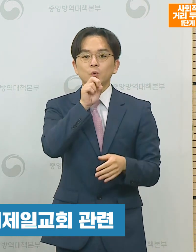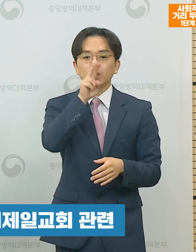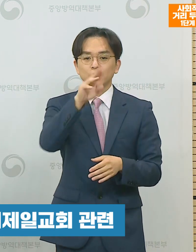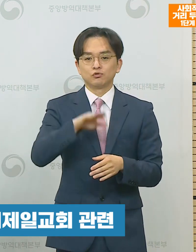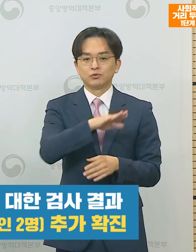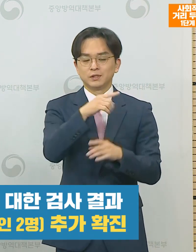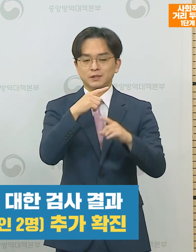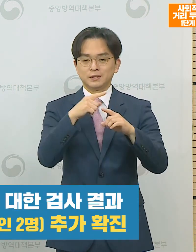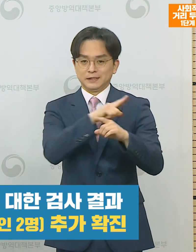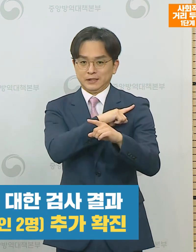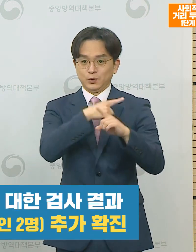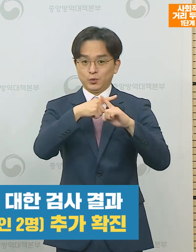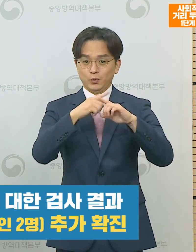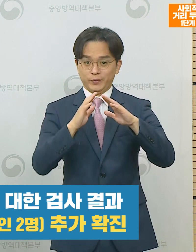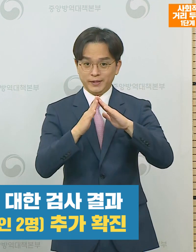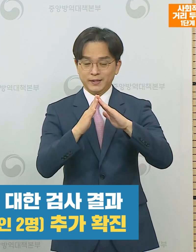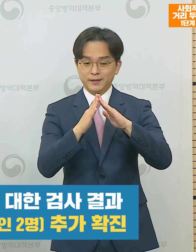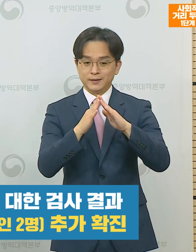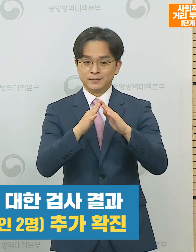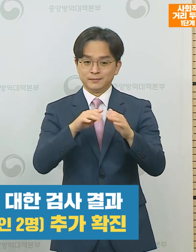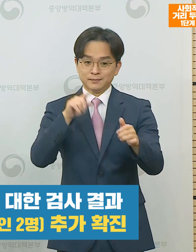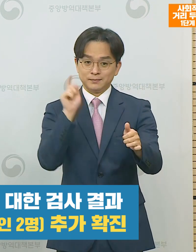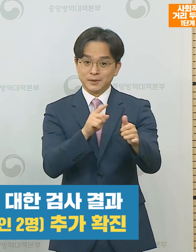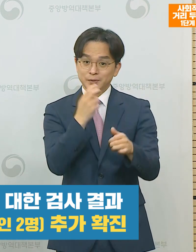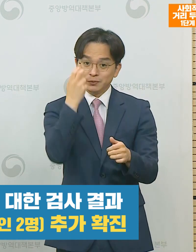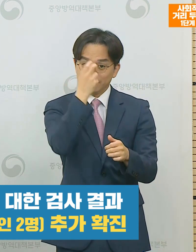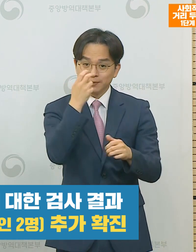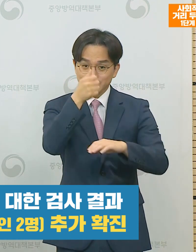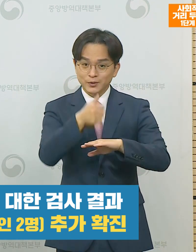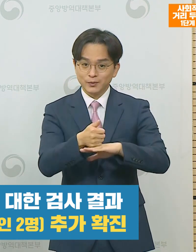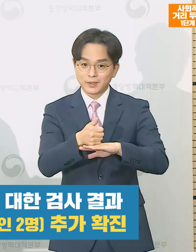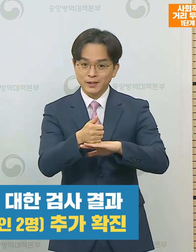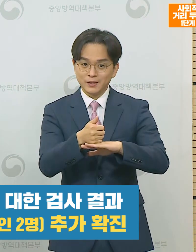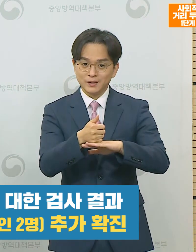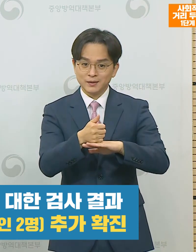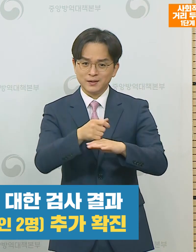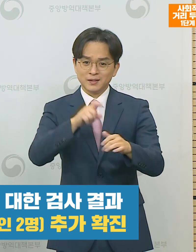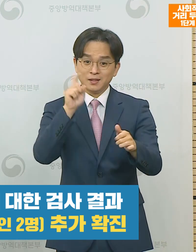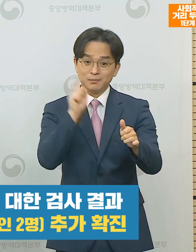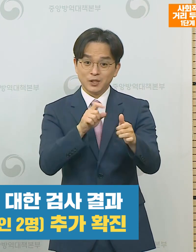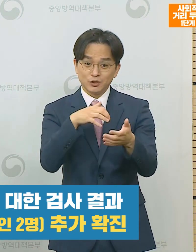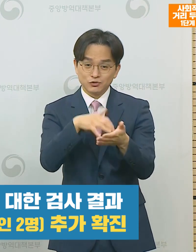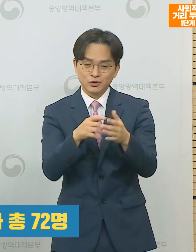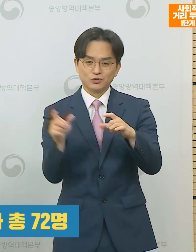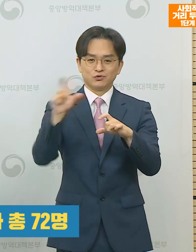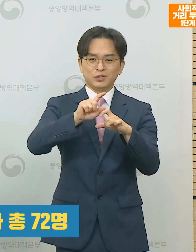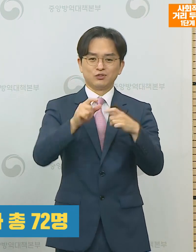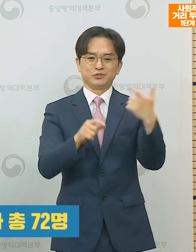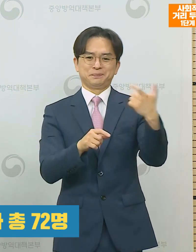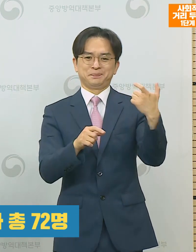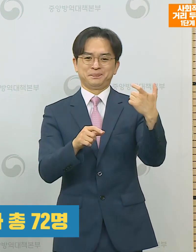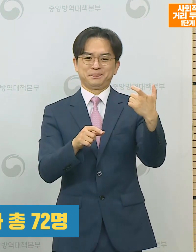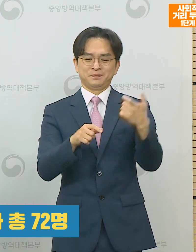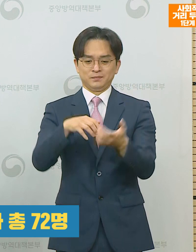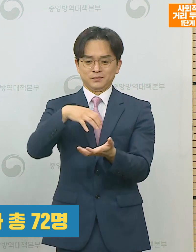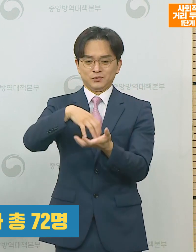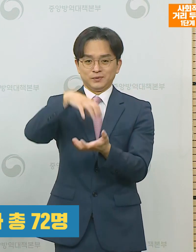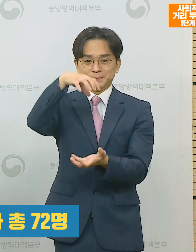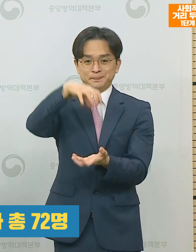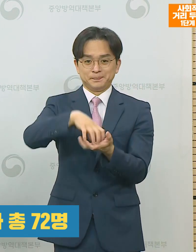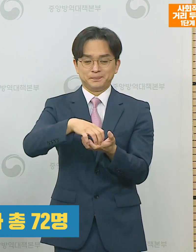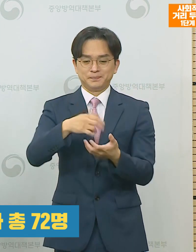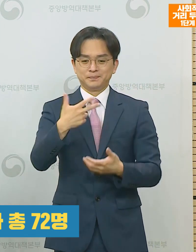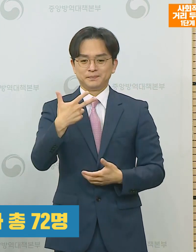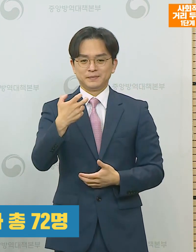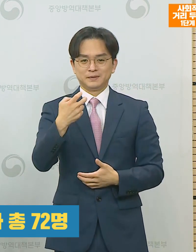우리제일교회와 관련하여 교인 및 접촉자에 대한 검사 결과 총 60명이 확진되어 현재까지 누적